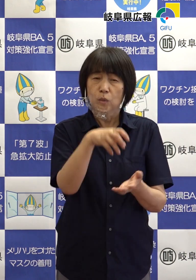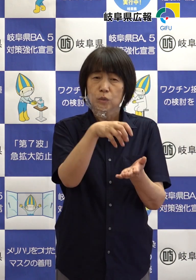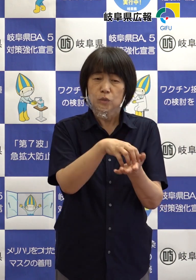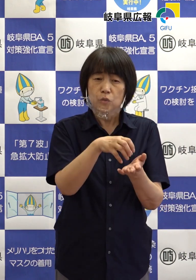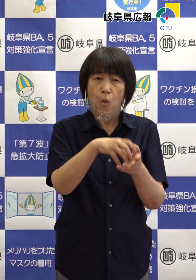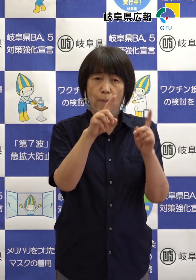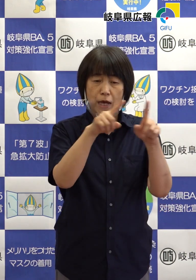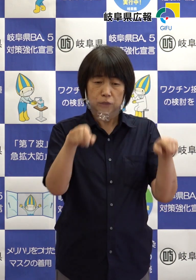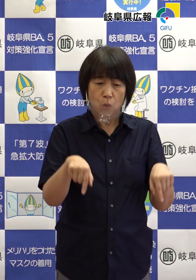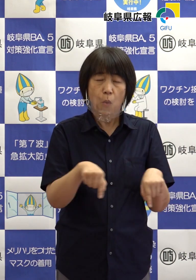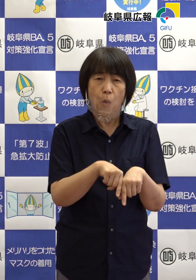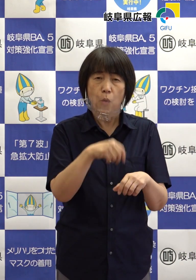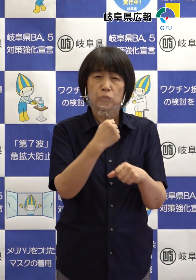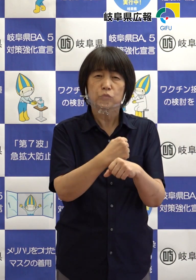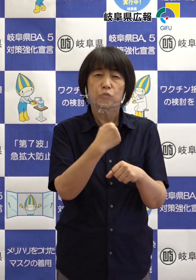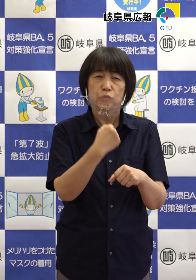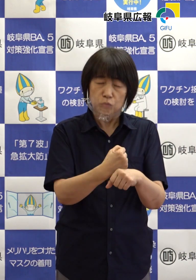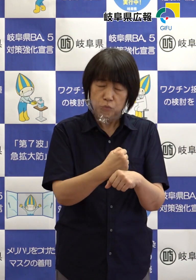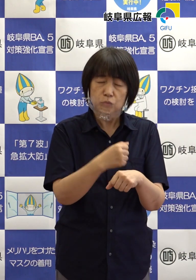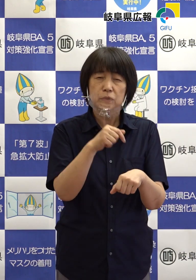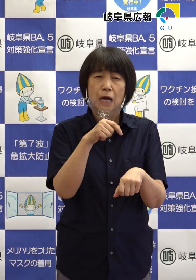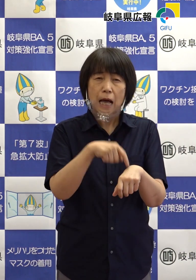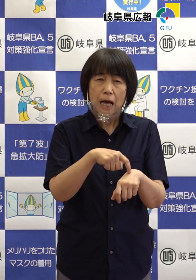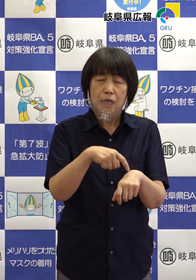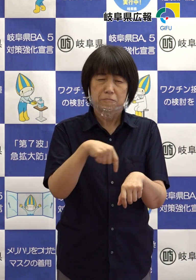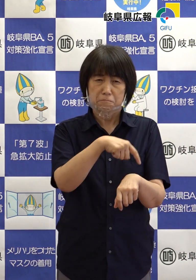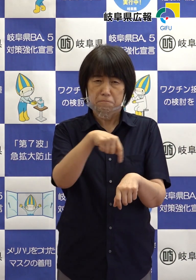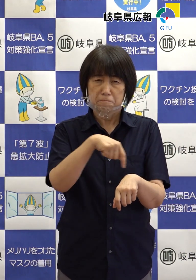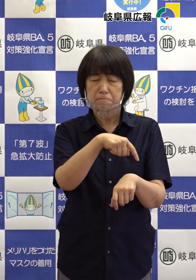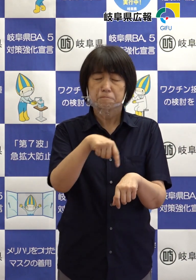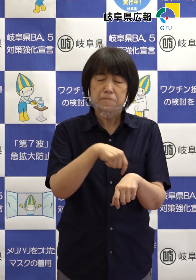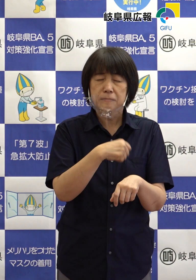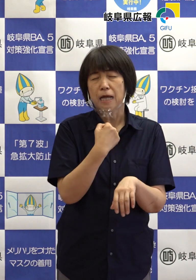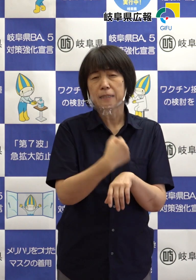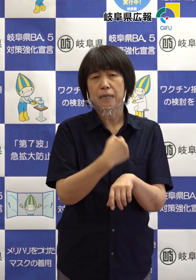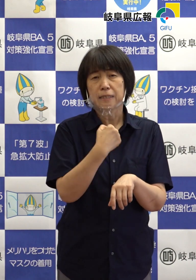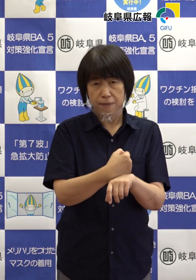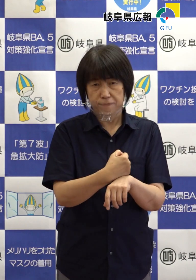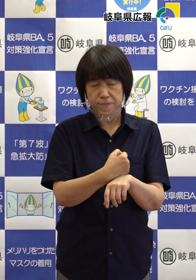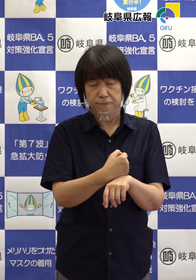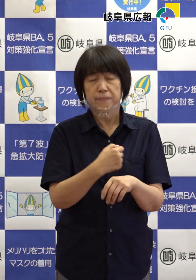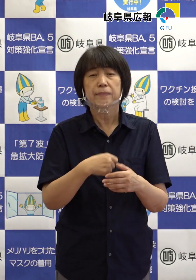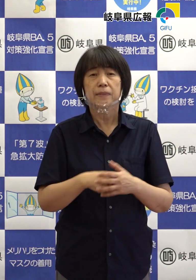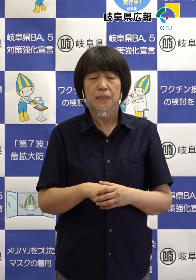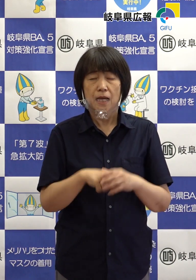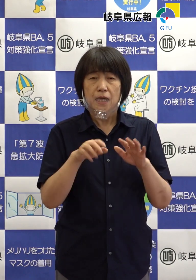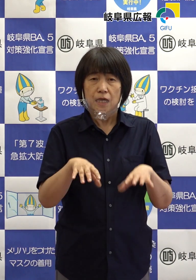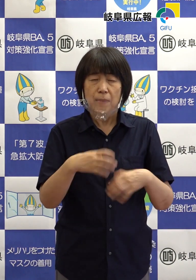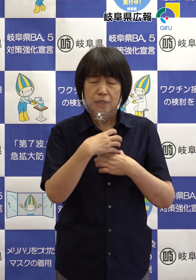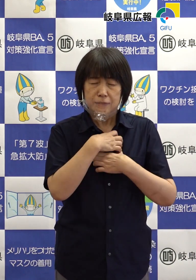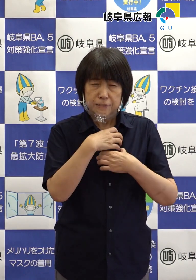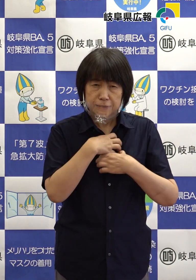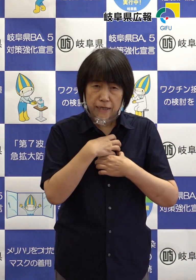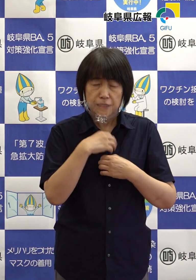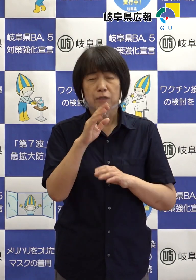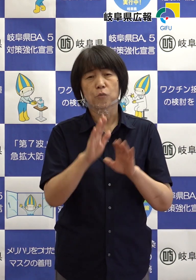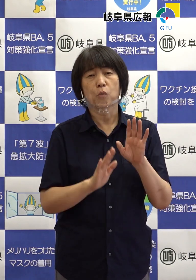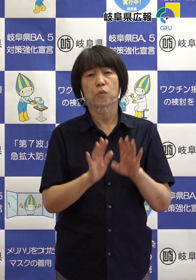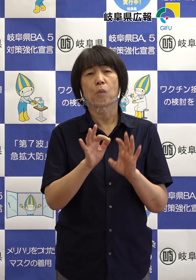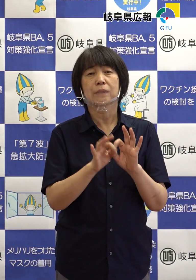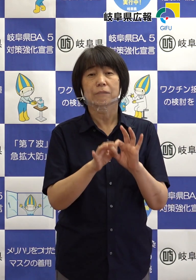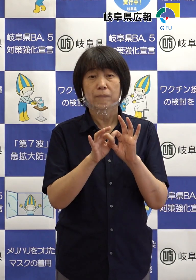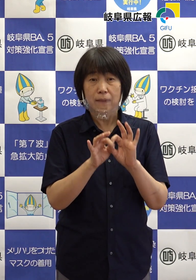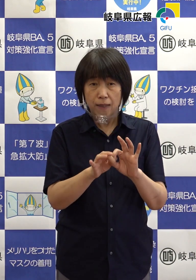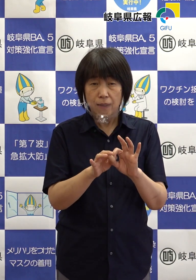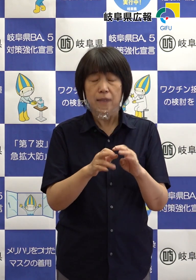ろうとがですね結構バカにならないということでここはもうこの危機的な状況に考えて所思い切ってですね